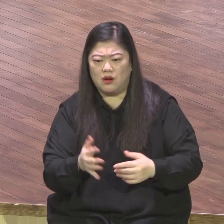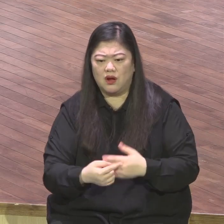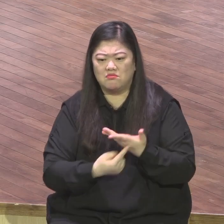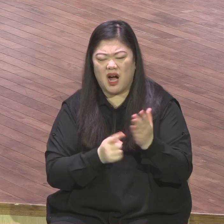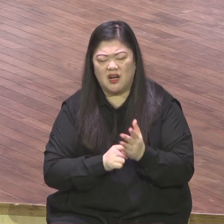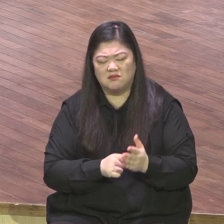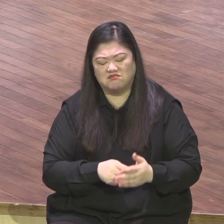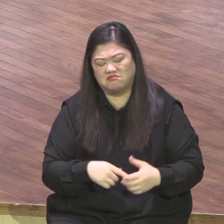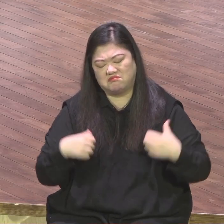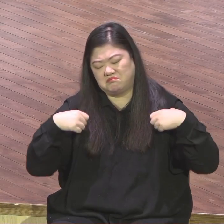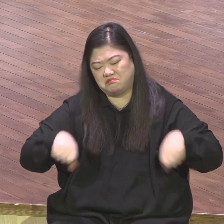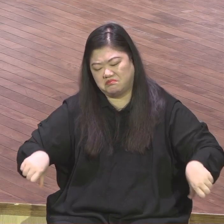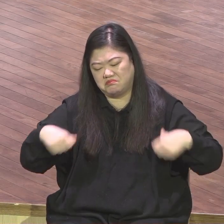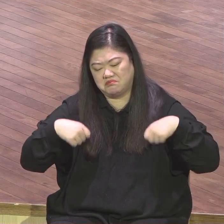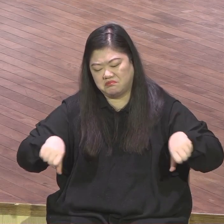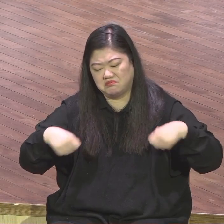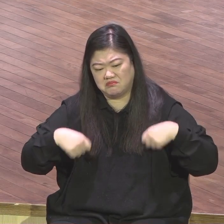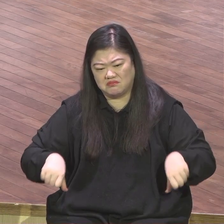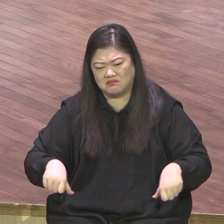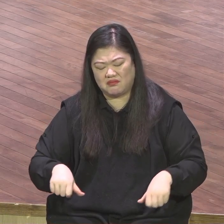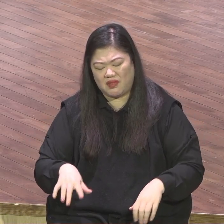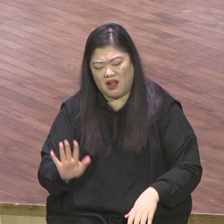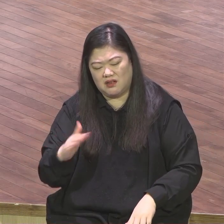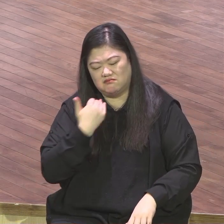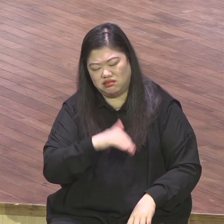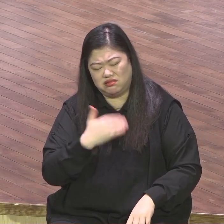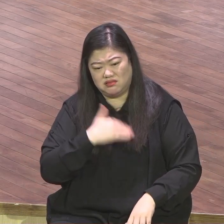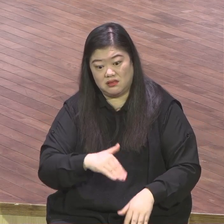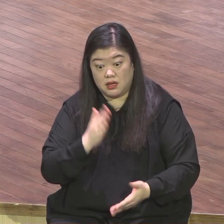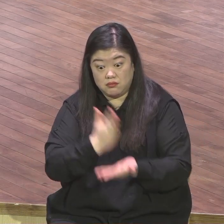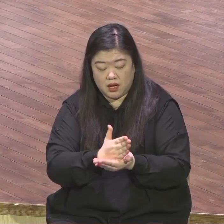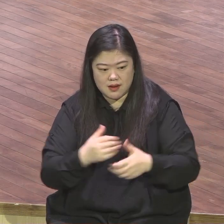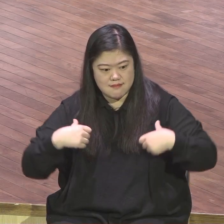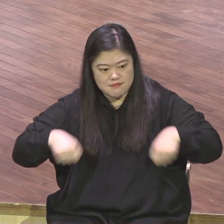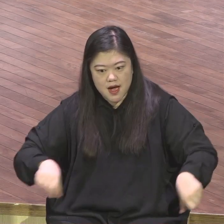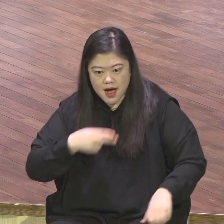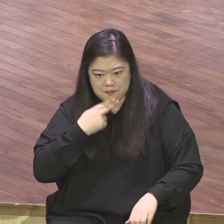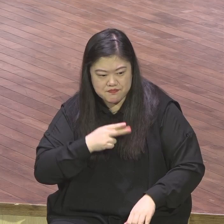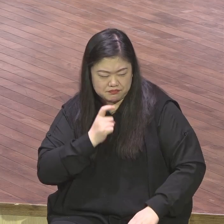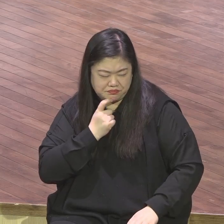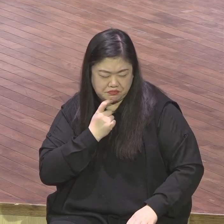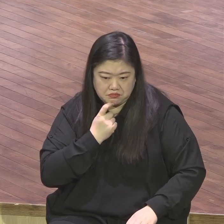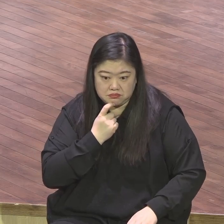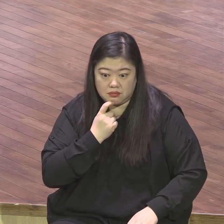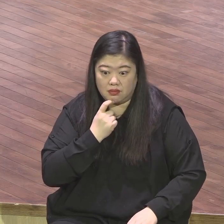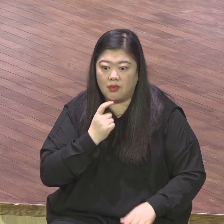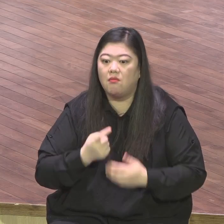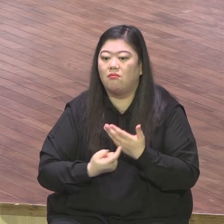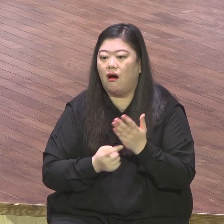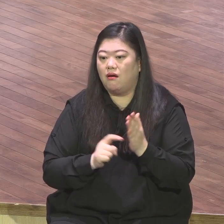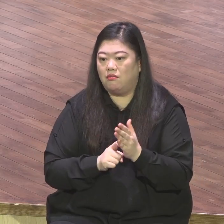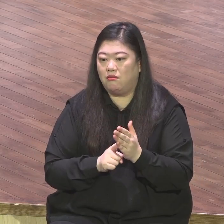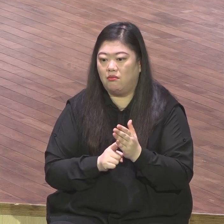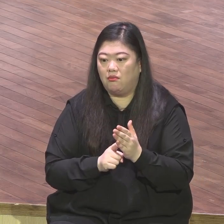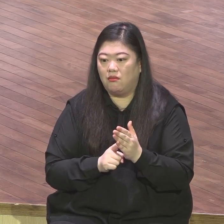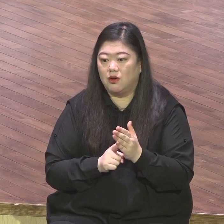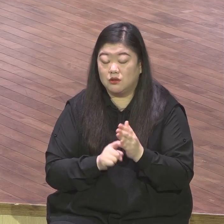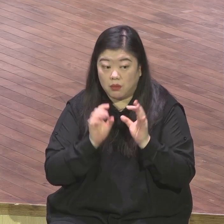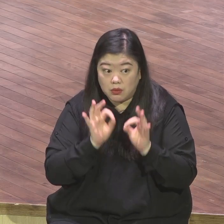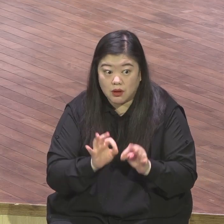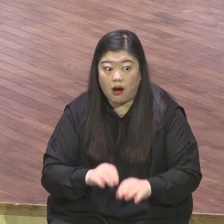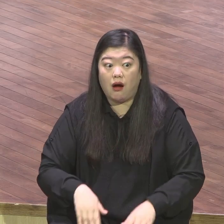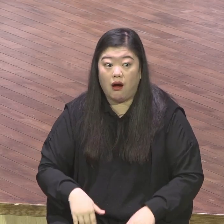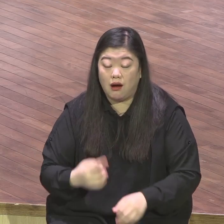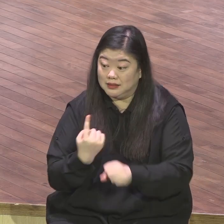이게 굉장히 중요한 힘을 줬다는 이야기를 했어요. 이거 작년에 우리나라 최고의